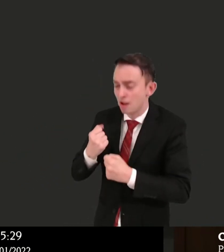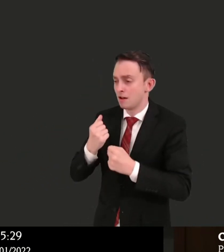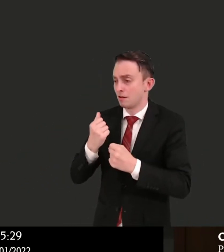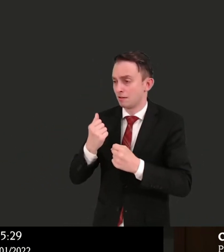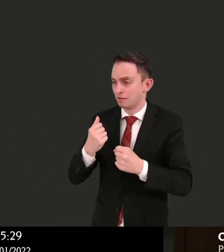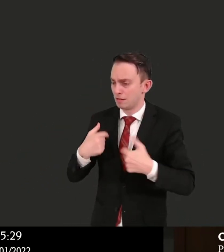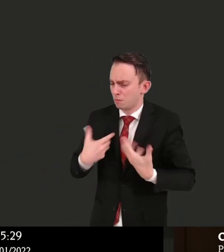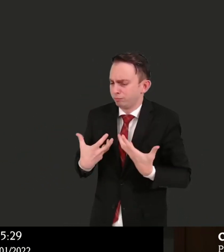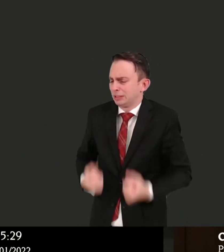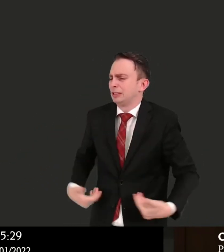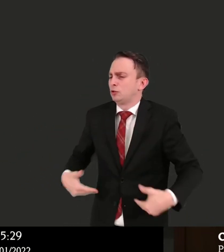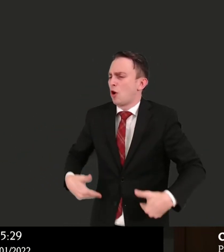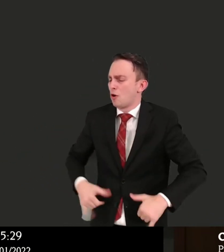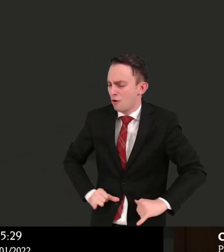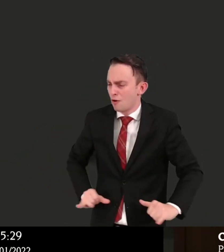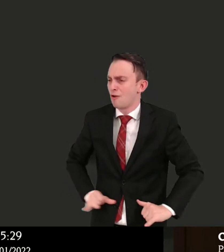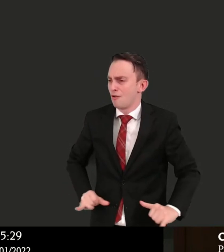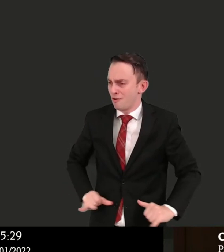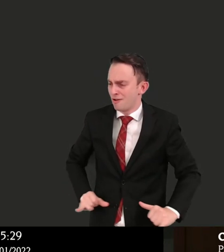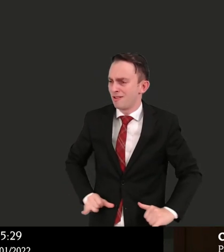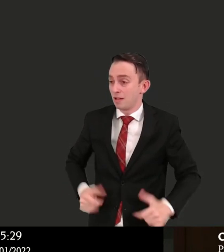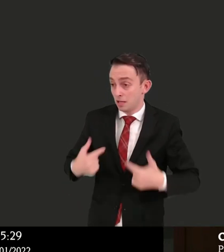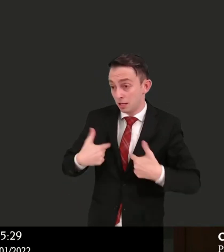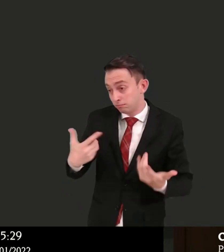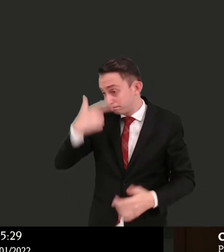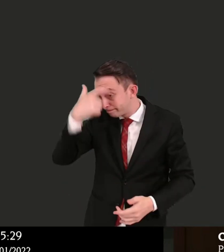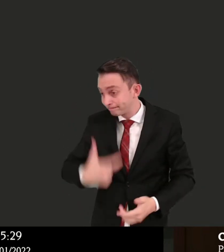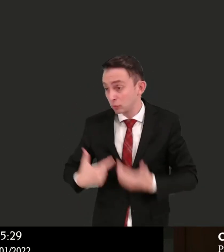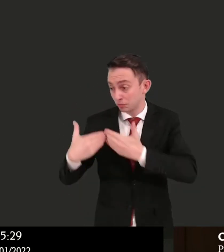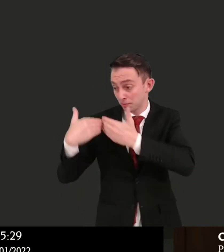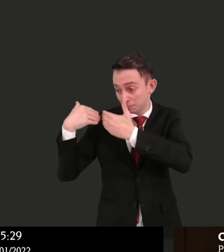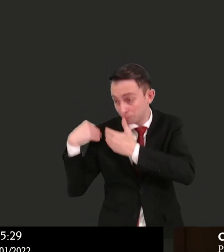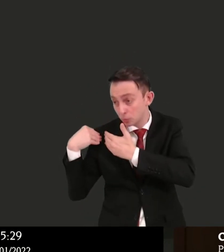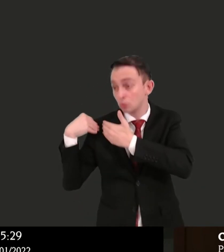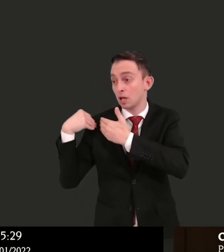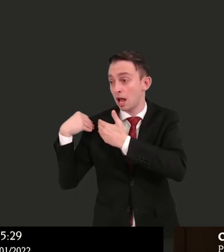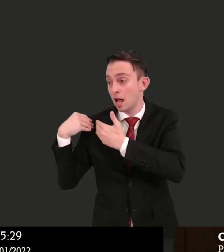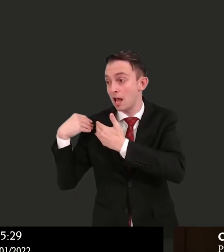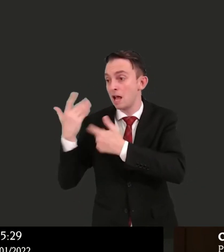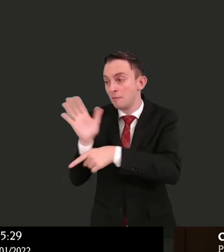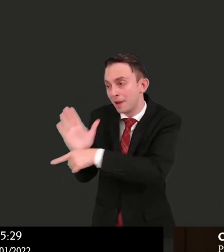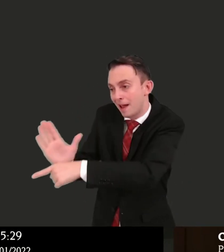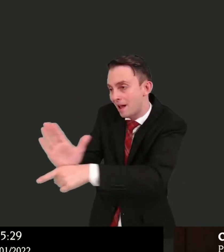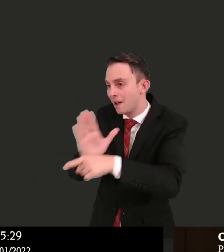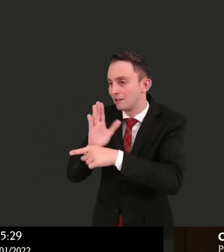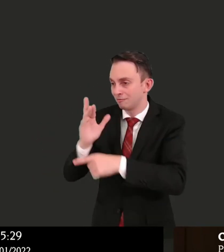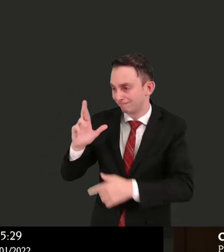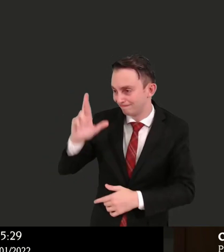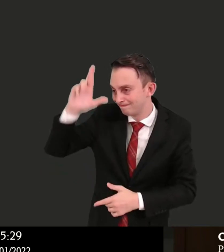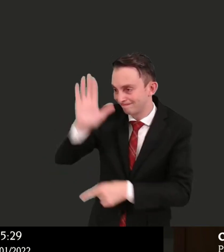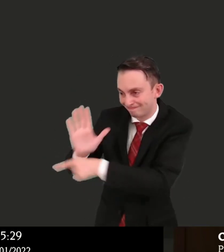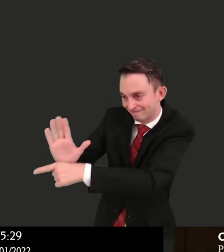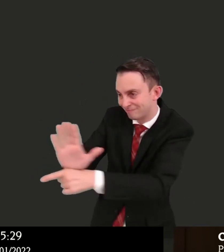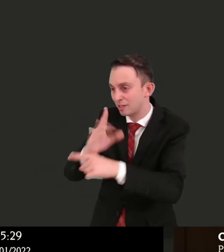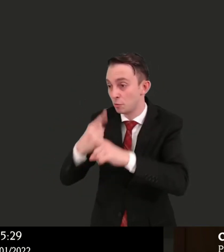qual eu estou feito ministro segundo a dispensação de Deus, que me foi concedida para convosco, para cumprir